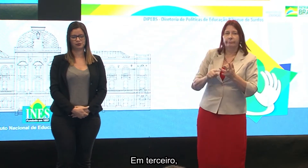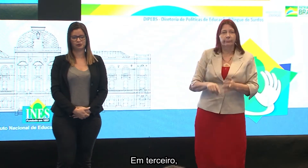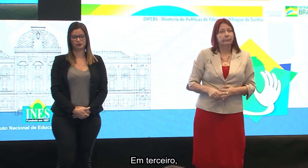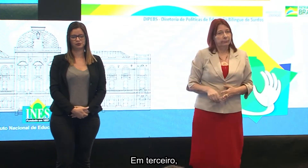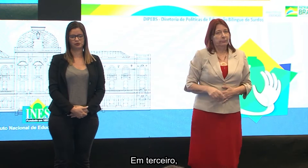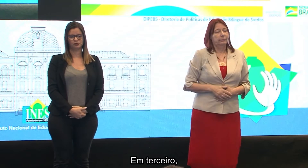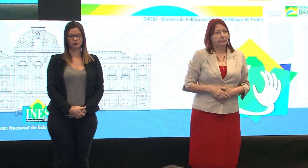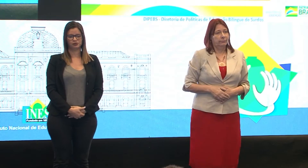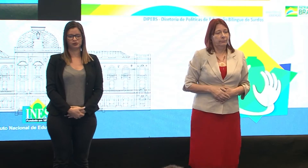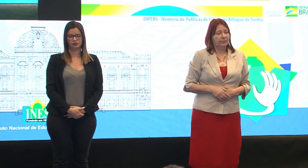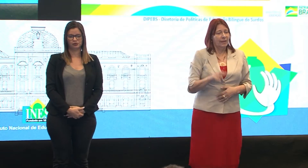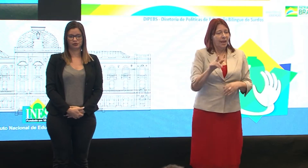terceiro,